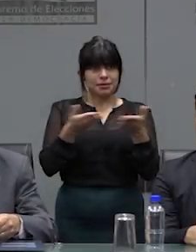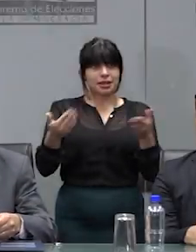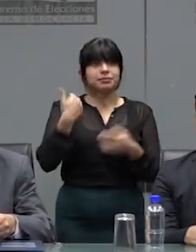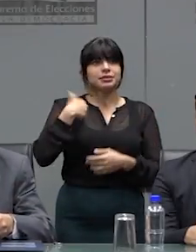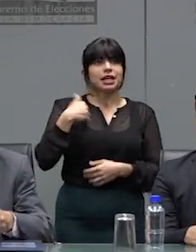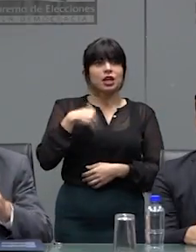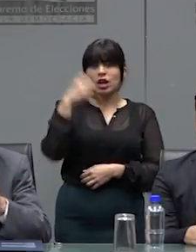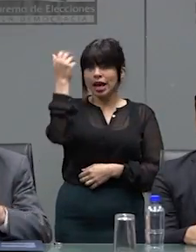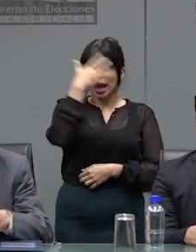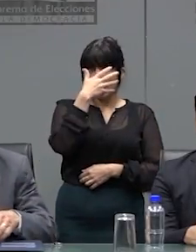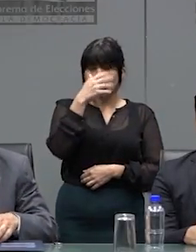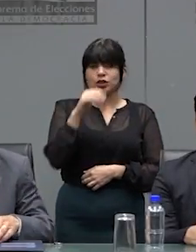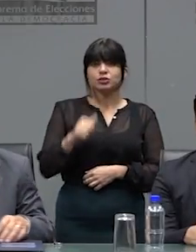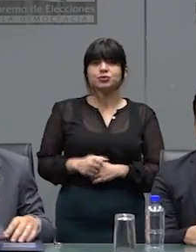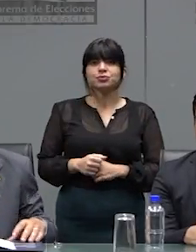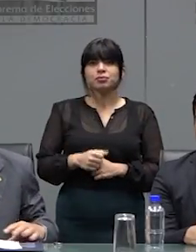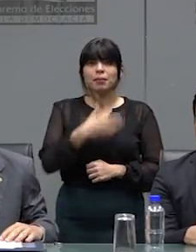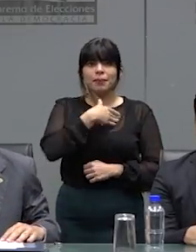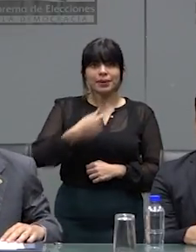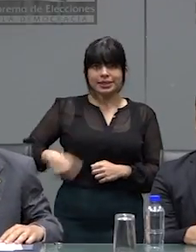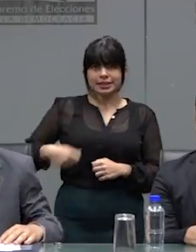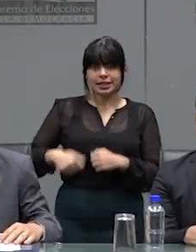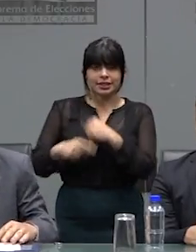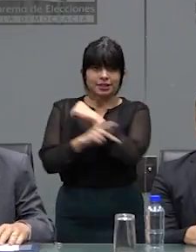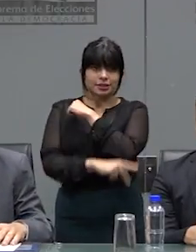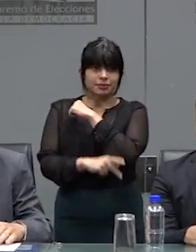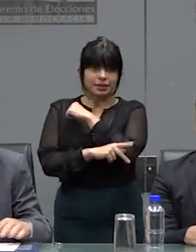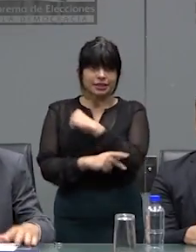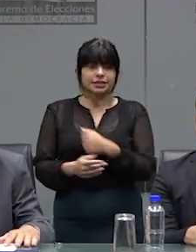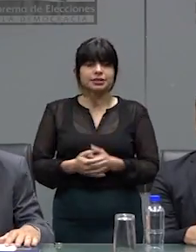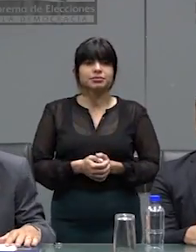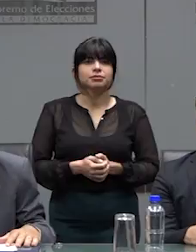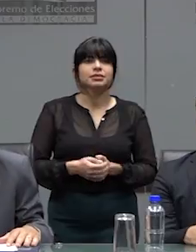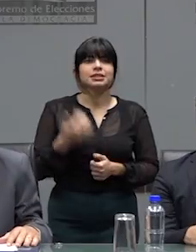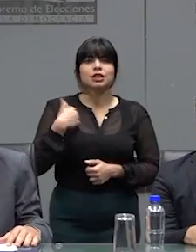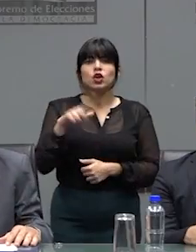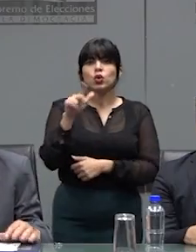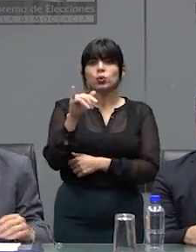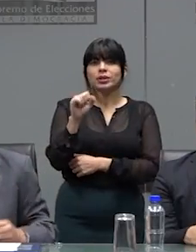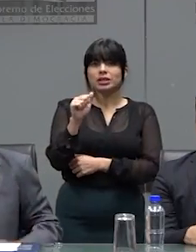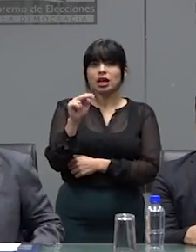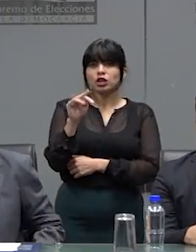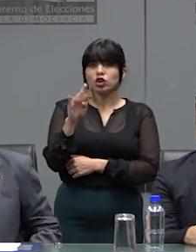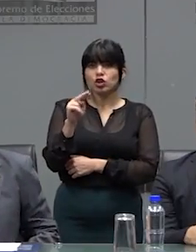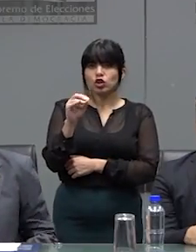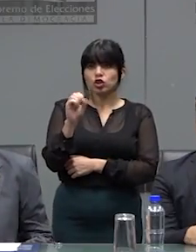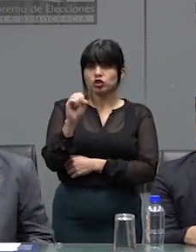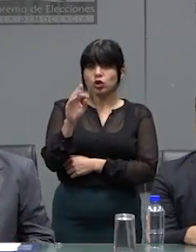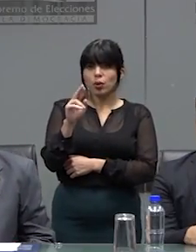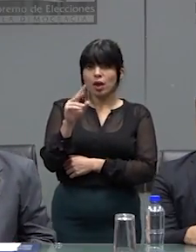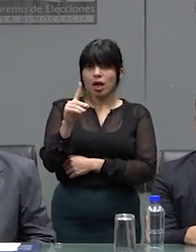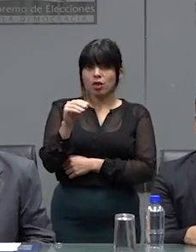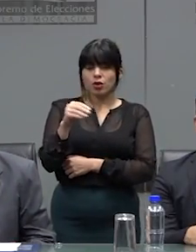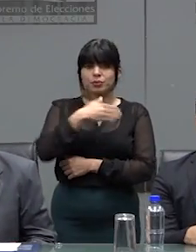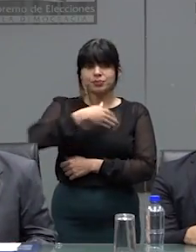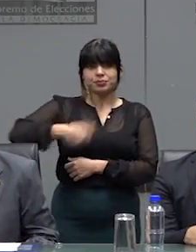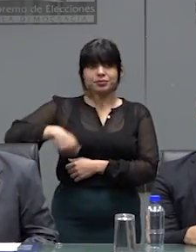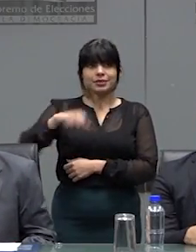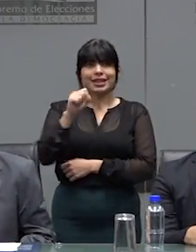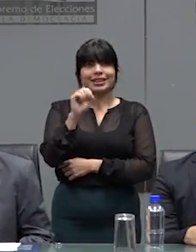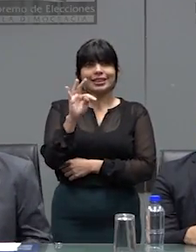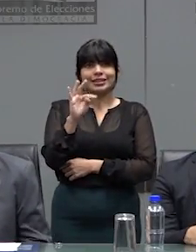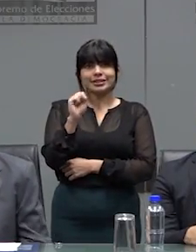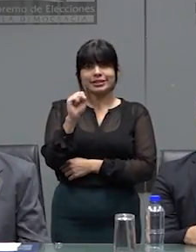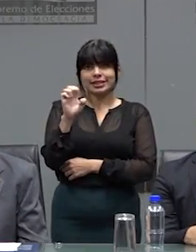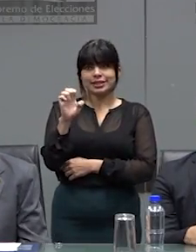el señor Carlos Andrés Alvarado Quesada, presidente de la República, el señor Luis Antonio Sobrado González, presidente del Tribunal Supremo